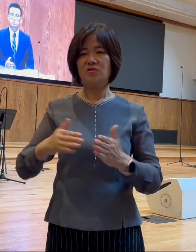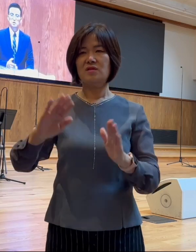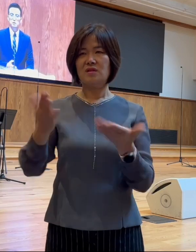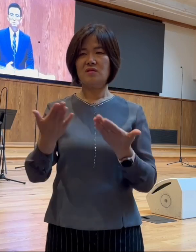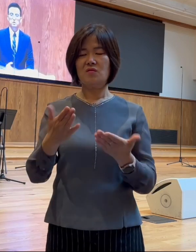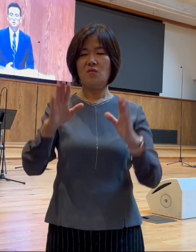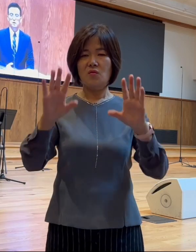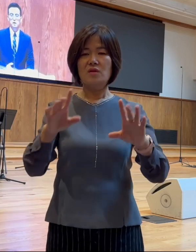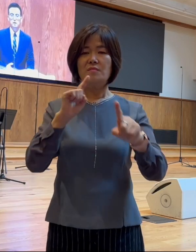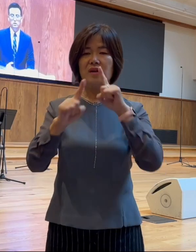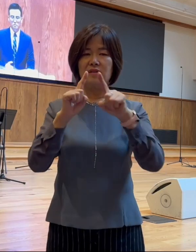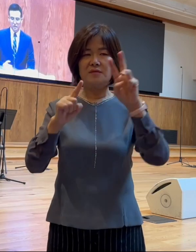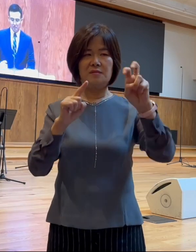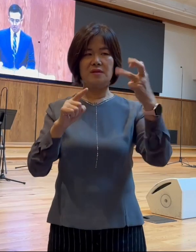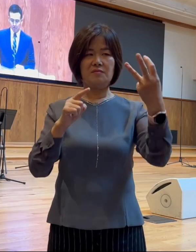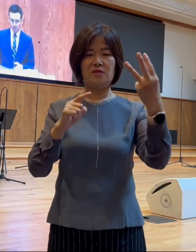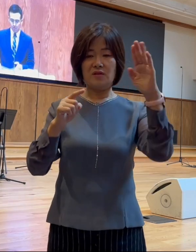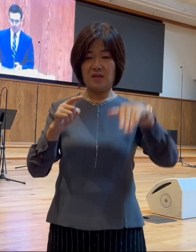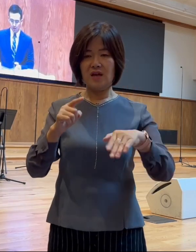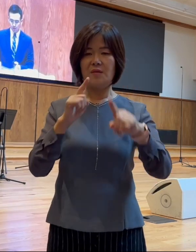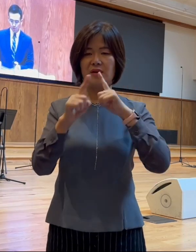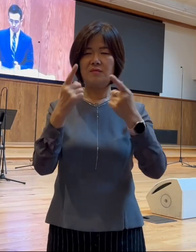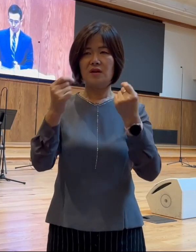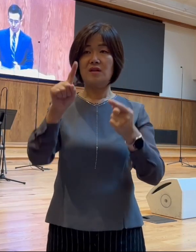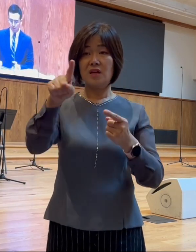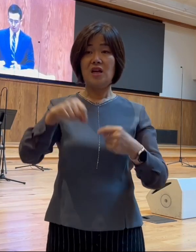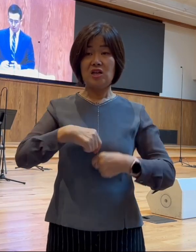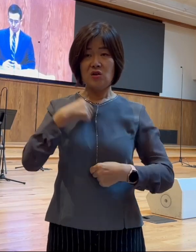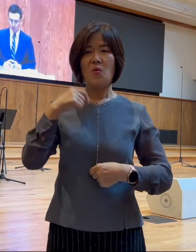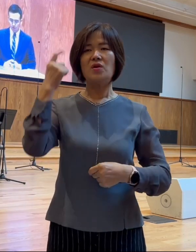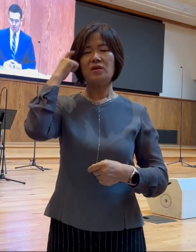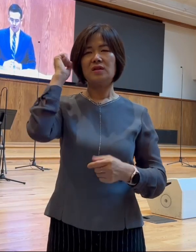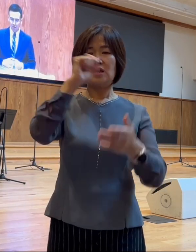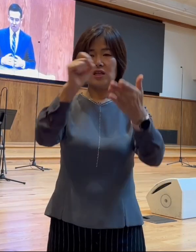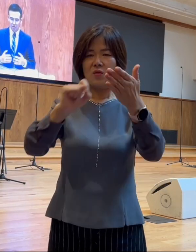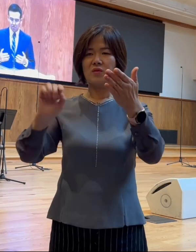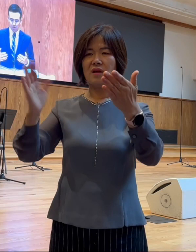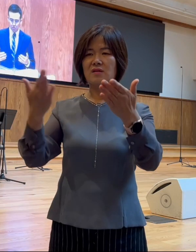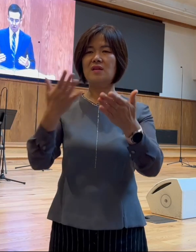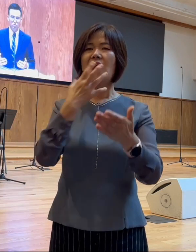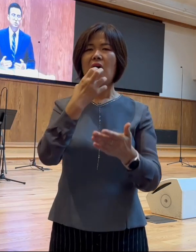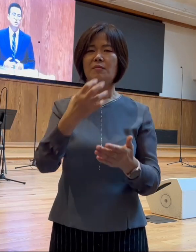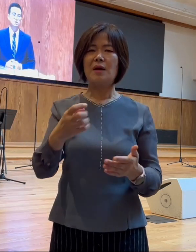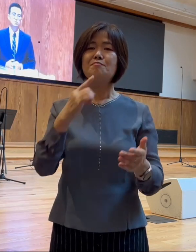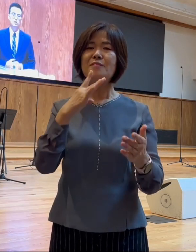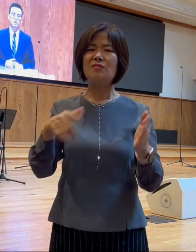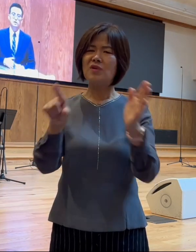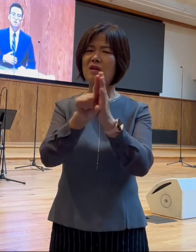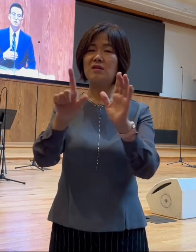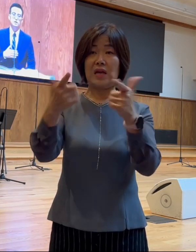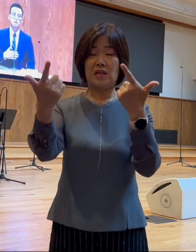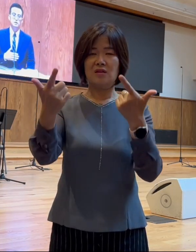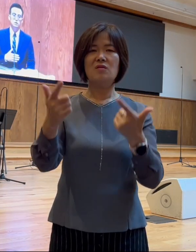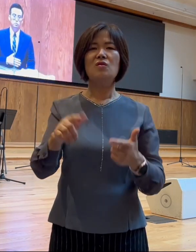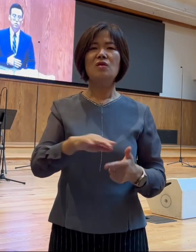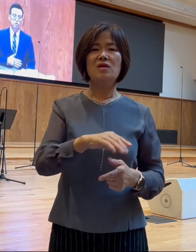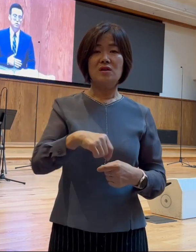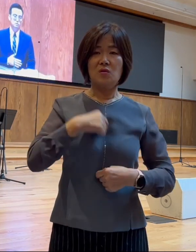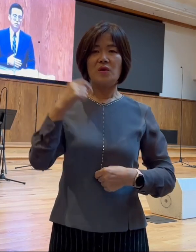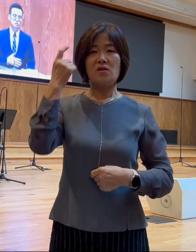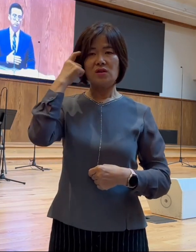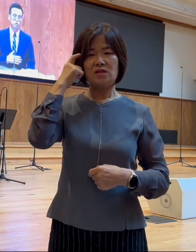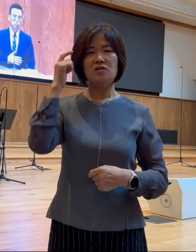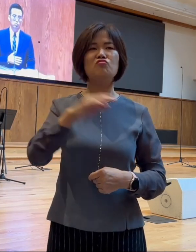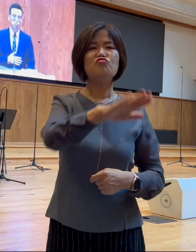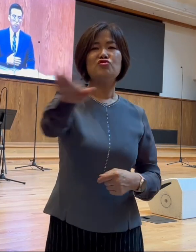본문 23절 이하에 그렇게 말씀합니다. 그에게 의로 여기셨다 기록된 것은 아브라함만 위한 것이 아니요 의롭게 여기신